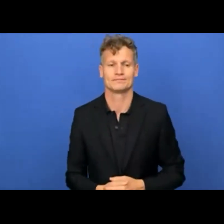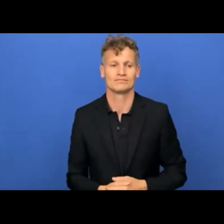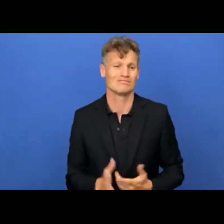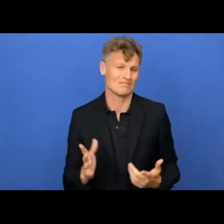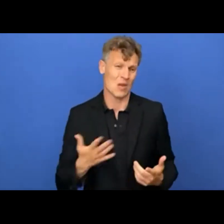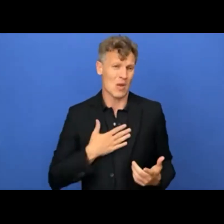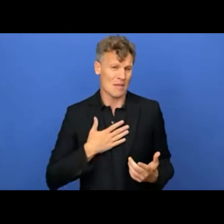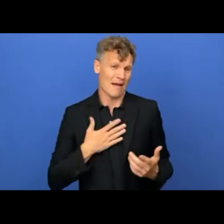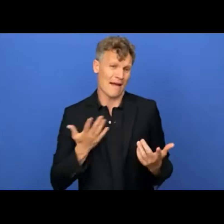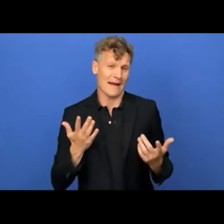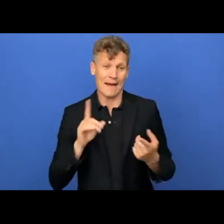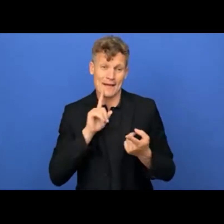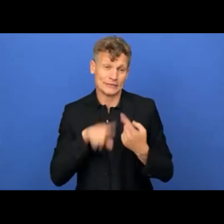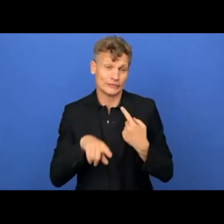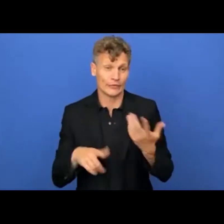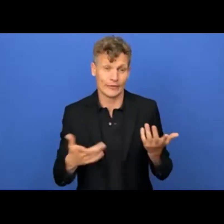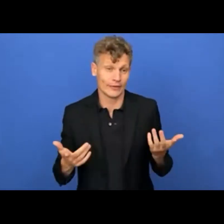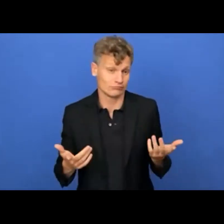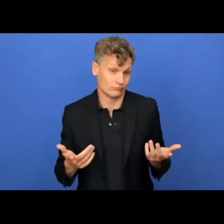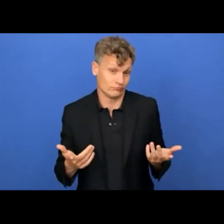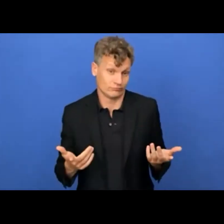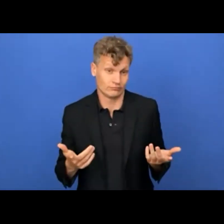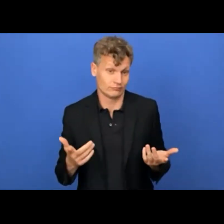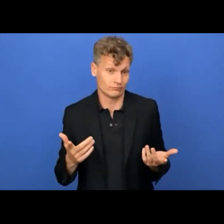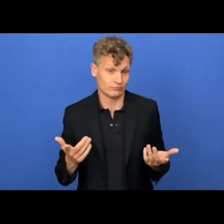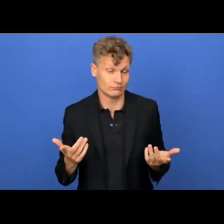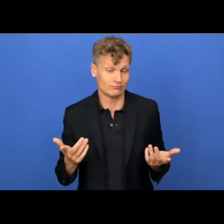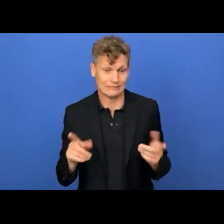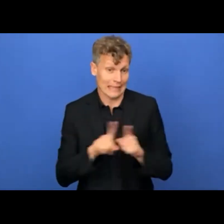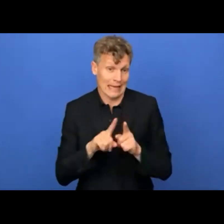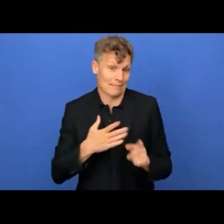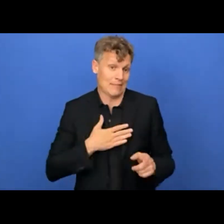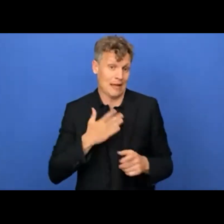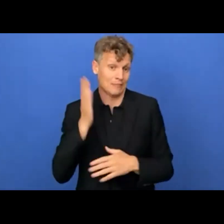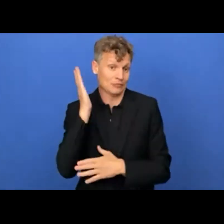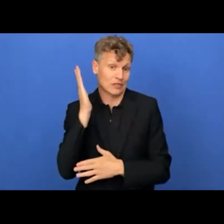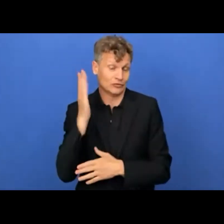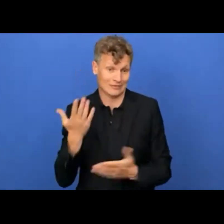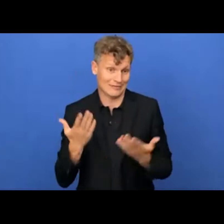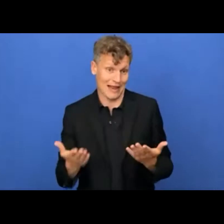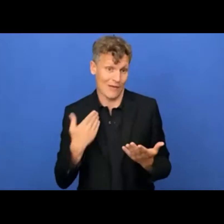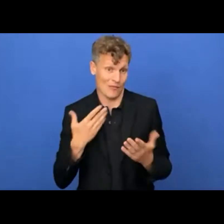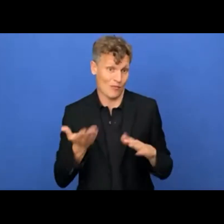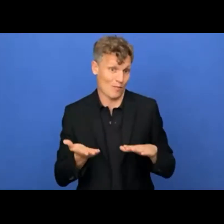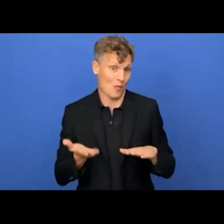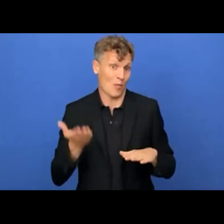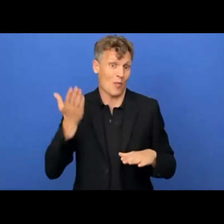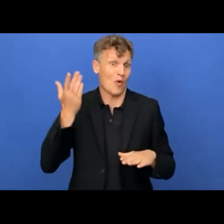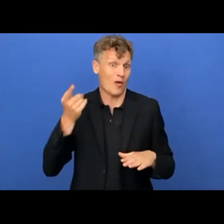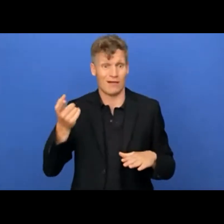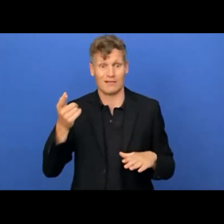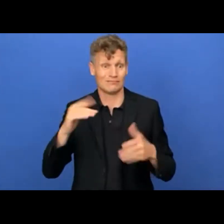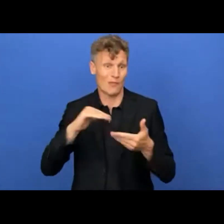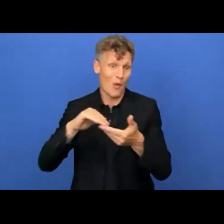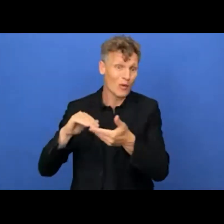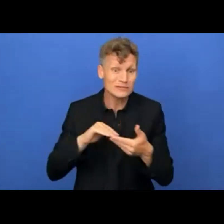contexte. Donc, pour faire court, oui. Comme je l'ai dit déjà dans ma présentation, les acteurs